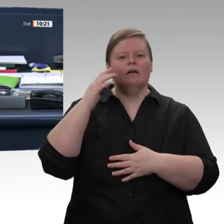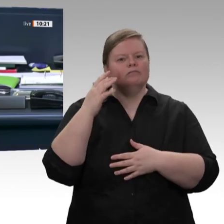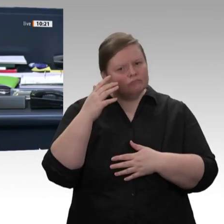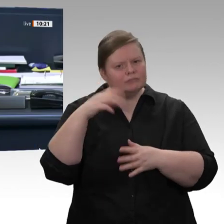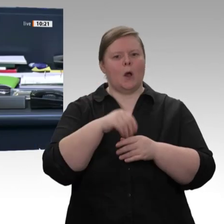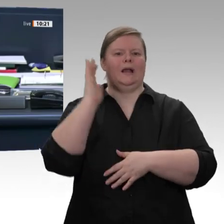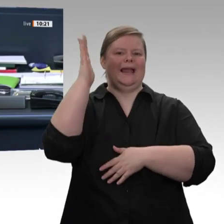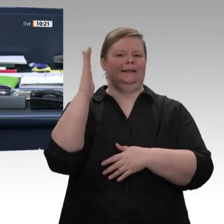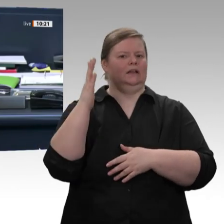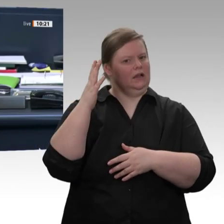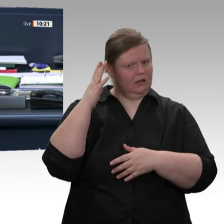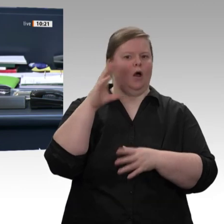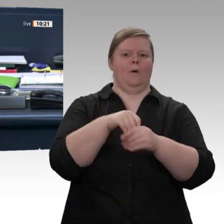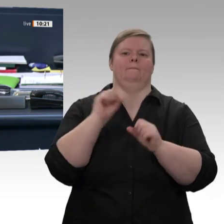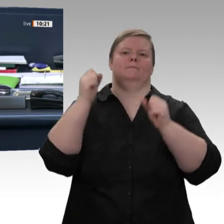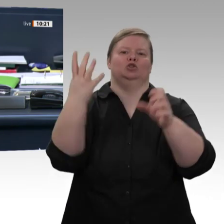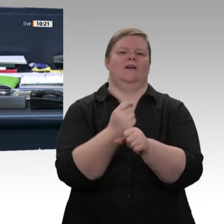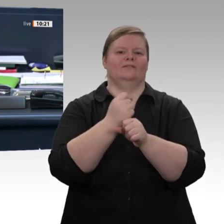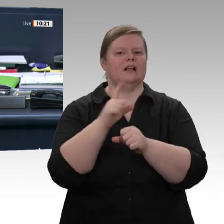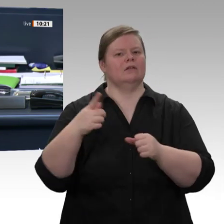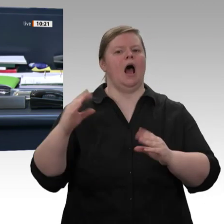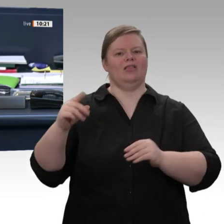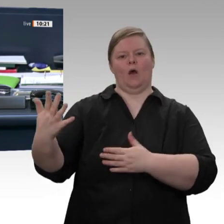Nächster Redner ist der Kollege Thorsten Frei, CDU-CSU.